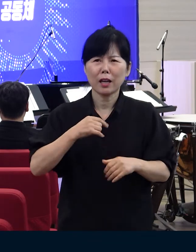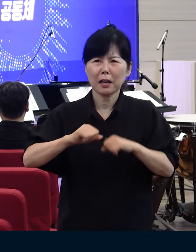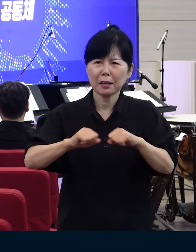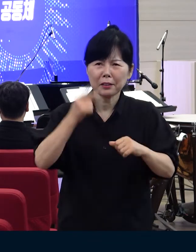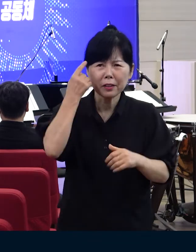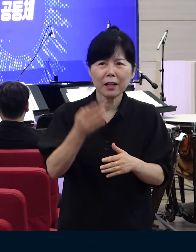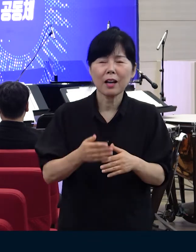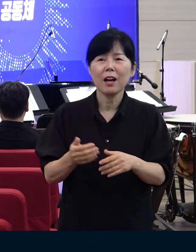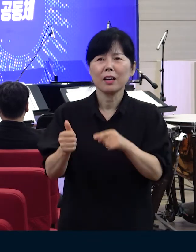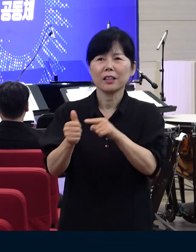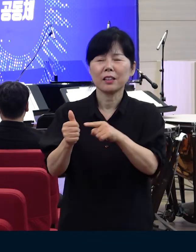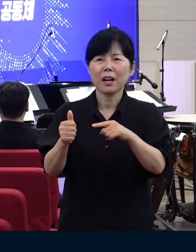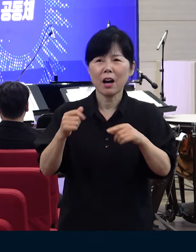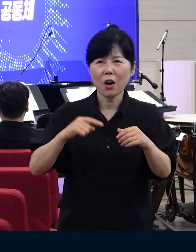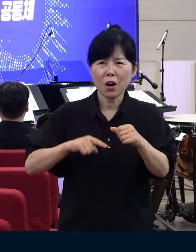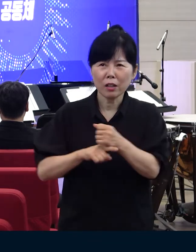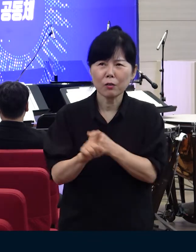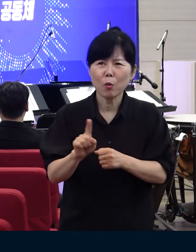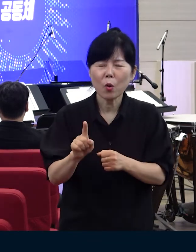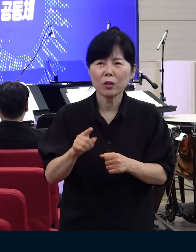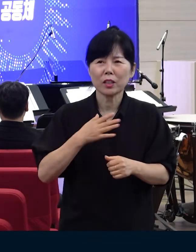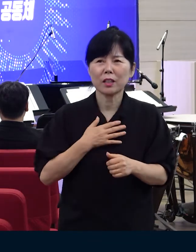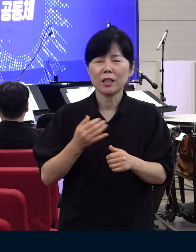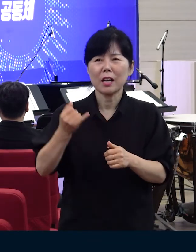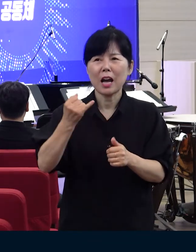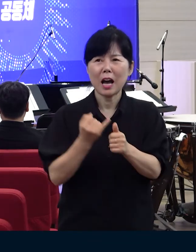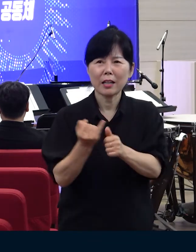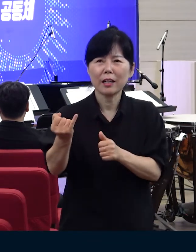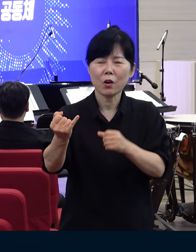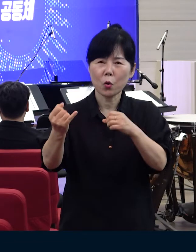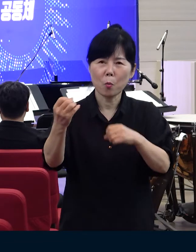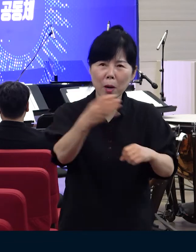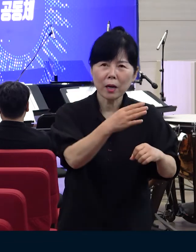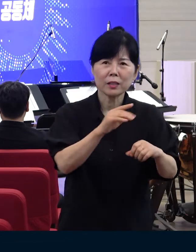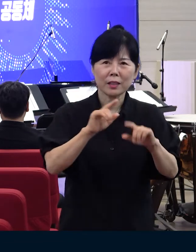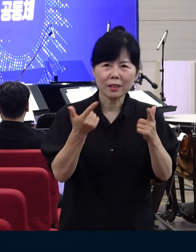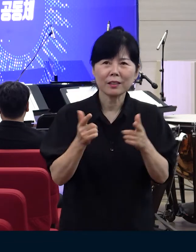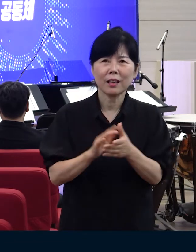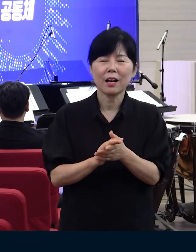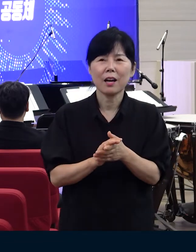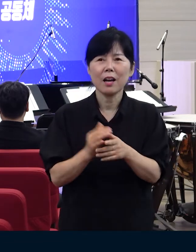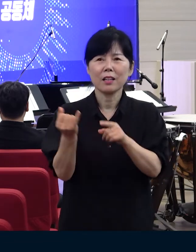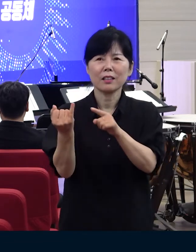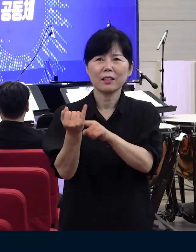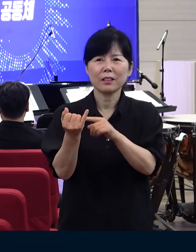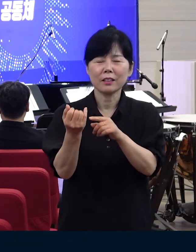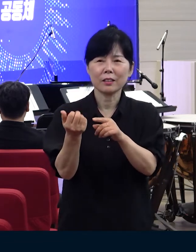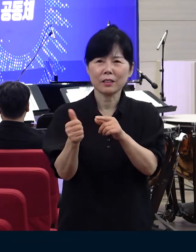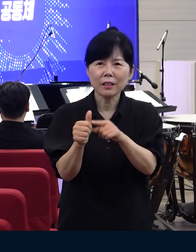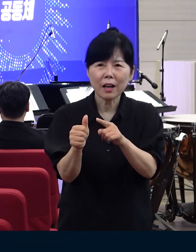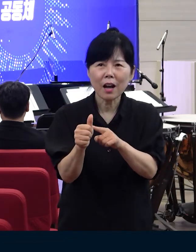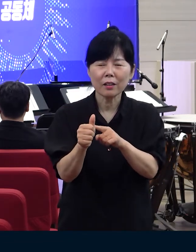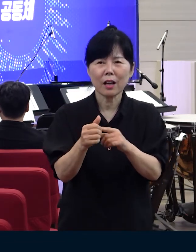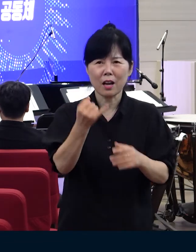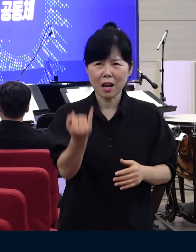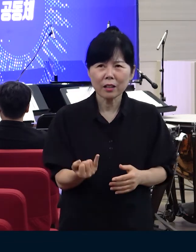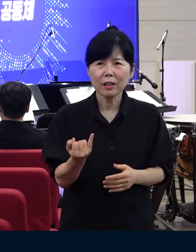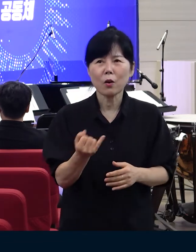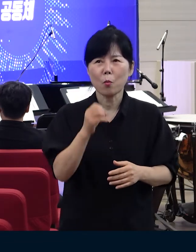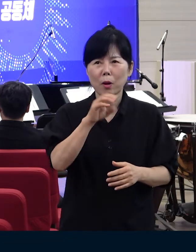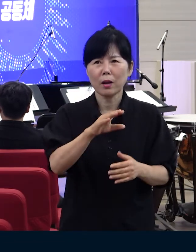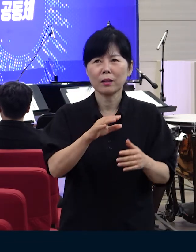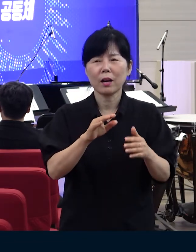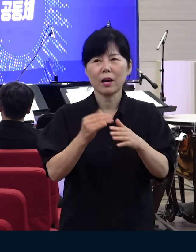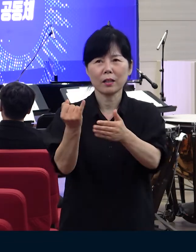행하였느냐? 내가 어찌하여 그를 내 아내라고 내게 말하지 아니하였느냐? 내가 어찌 그를 누이라 하여 내가 그를